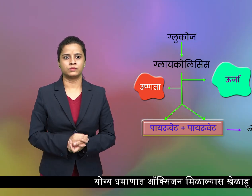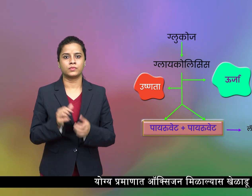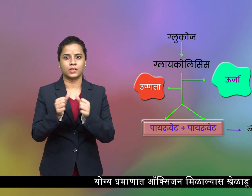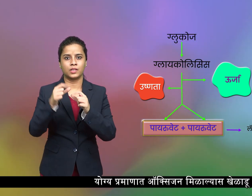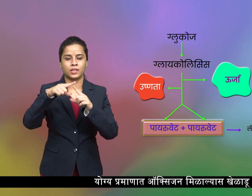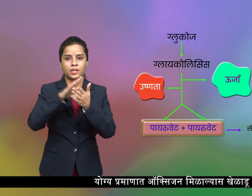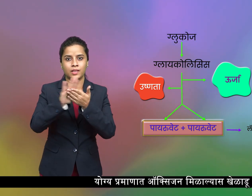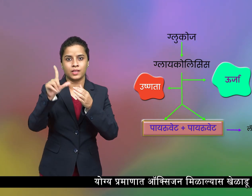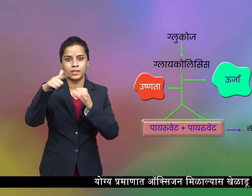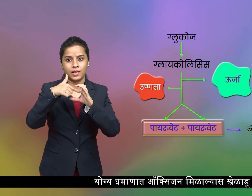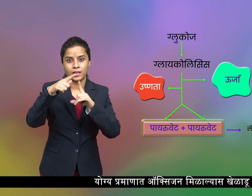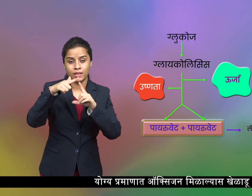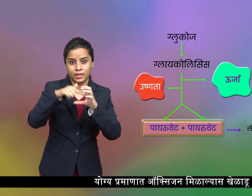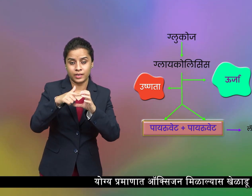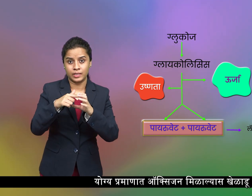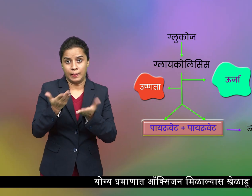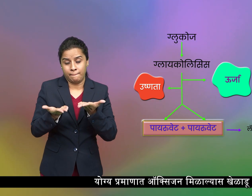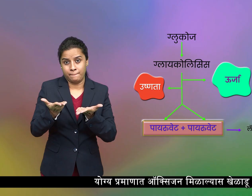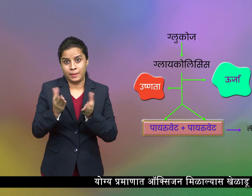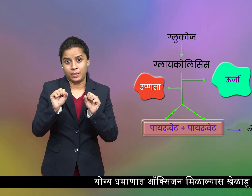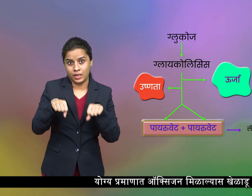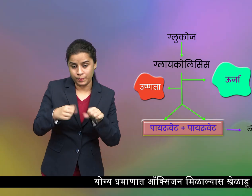योग्य प्रमाणात ऑक्सिजन मिळाल्यास खेळाडू